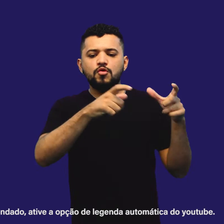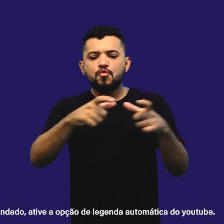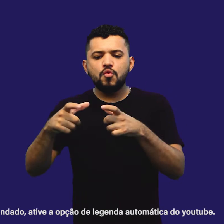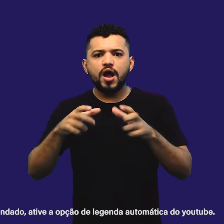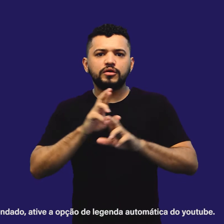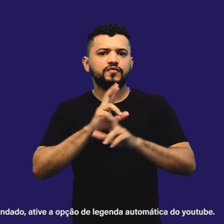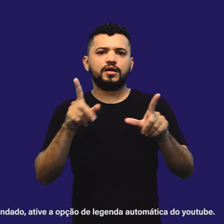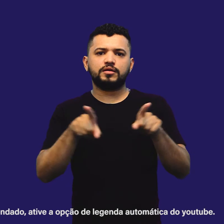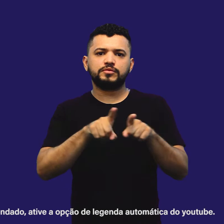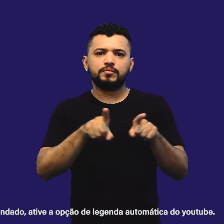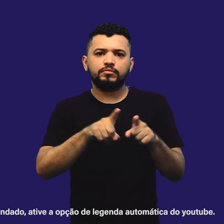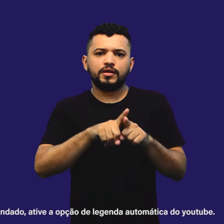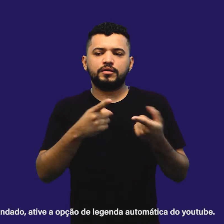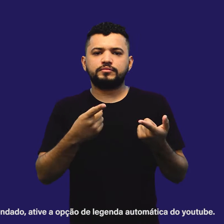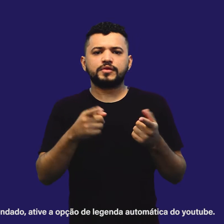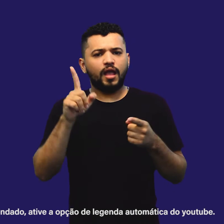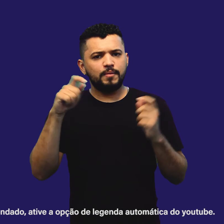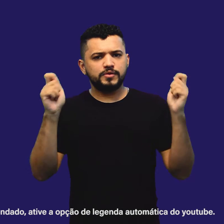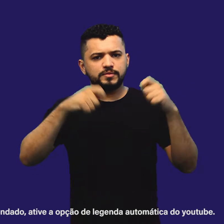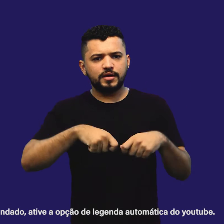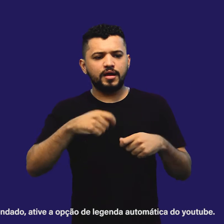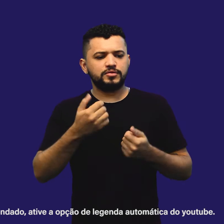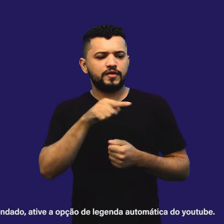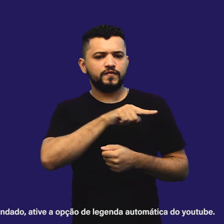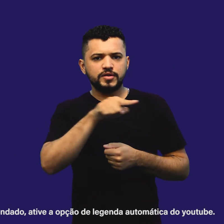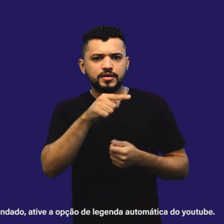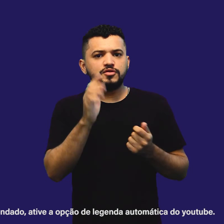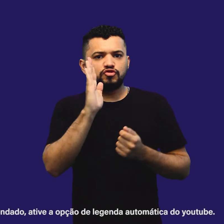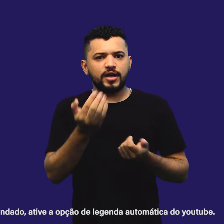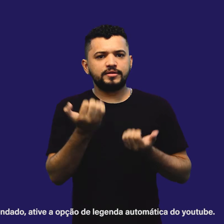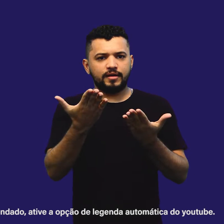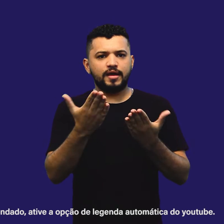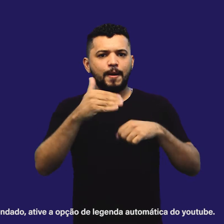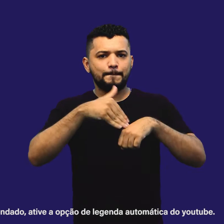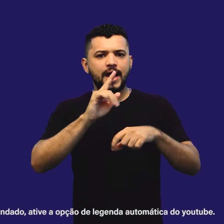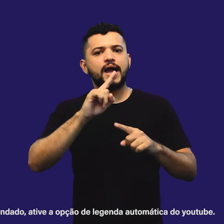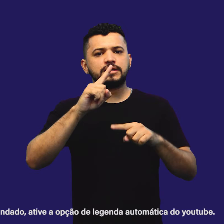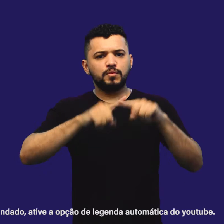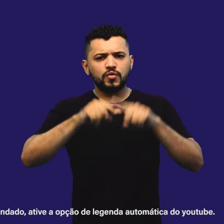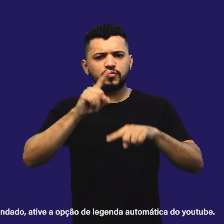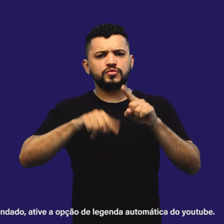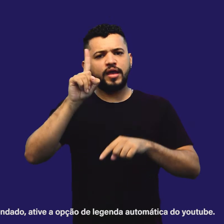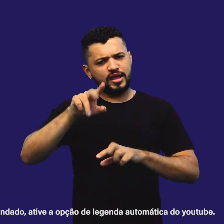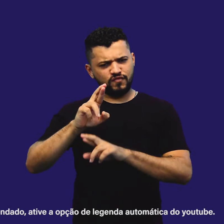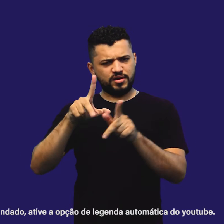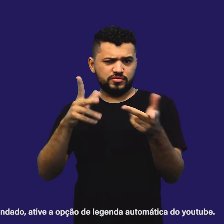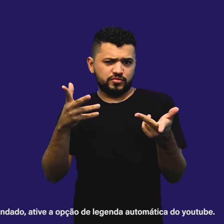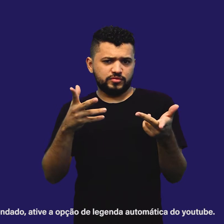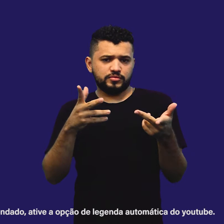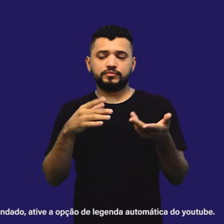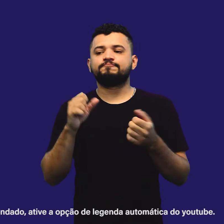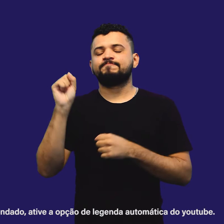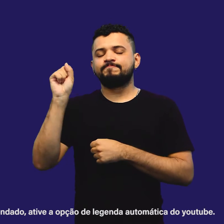algo diferente. Essa possibilidade que vocês oferecem, além dos produtos, tem sido um diferencial? Sem